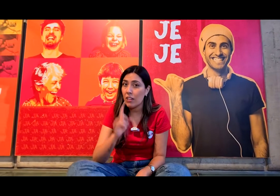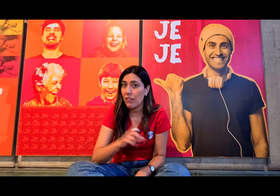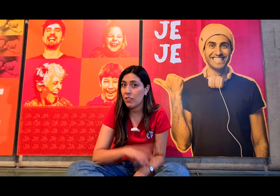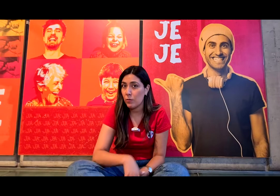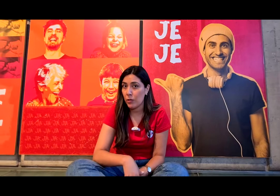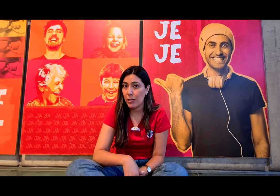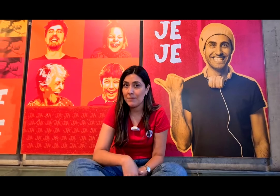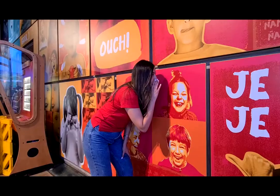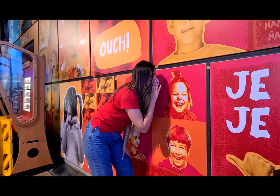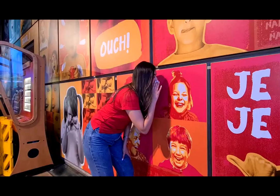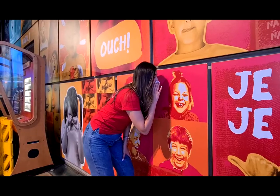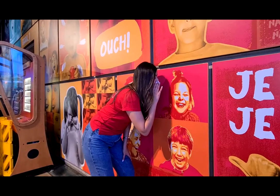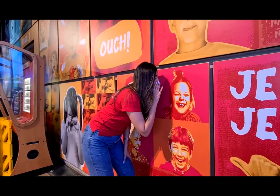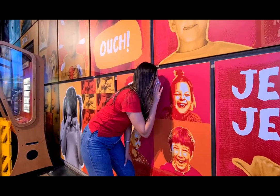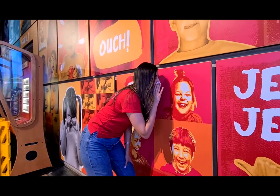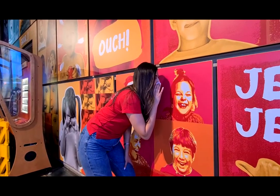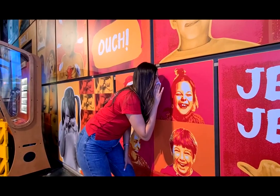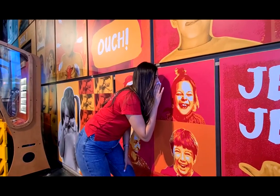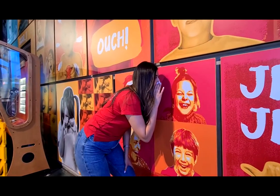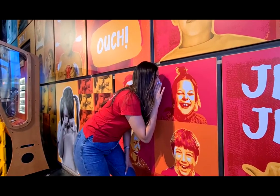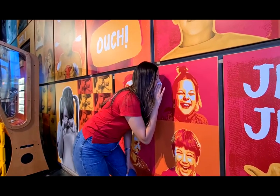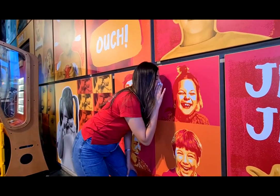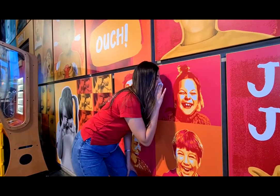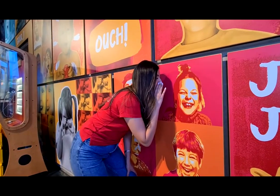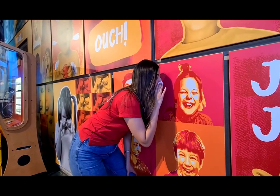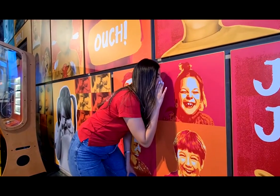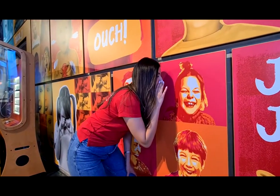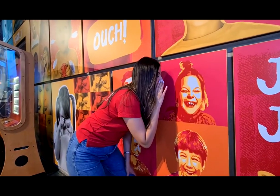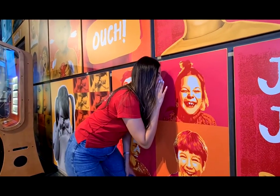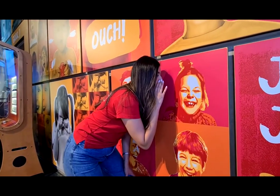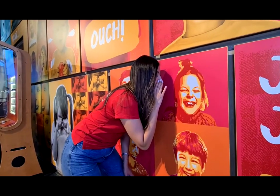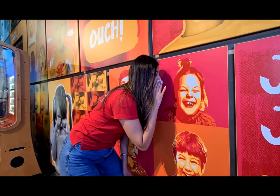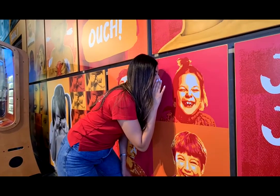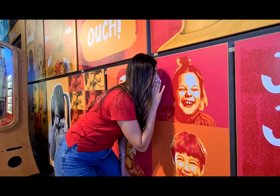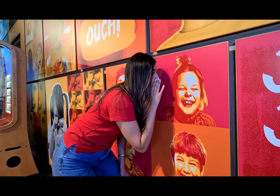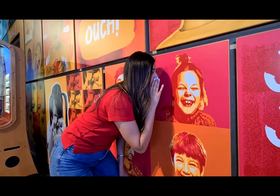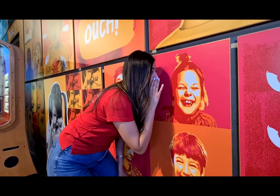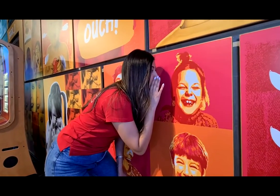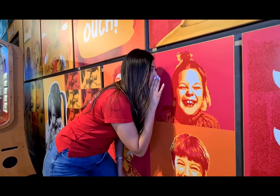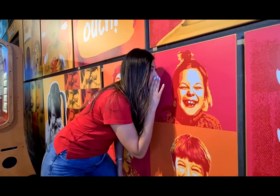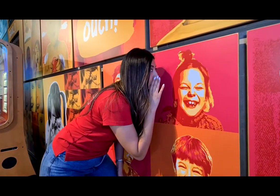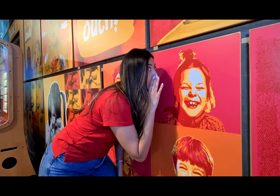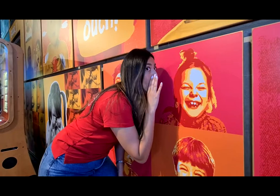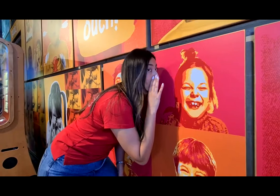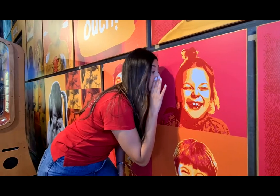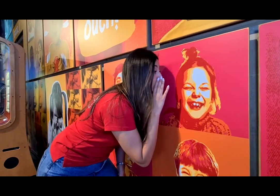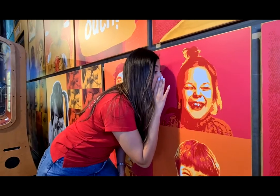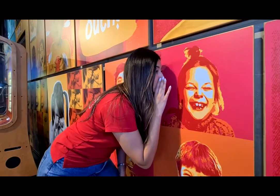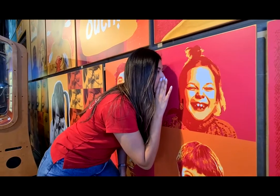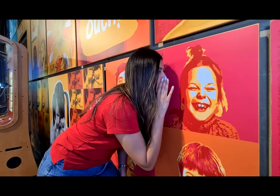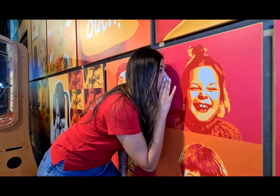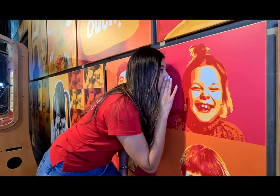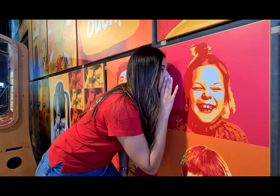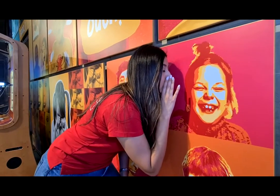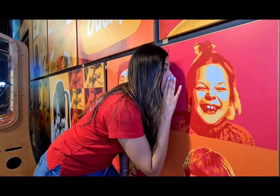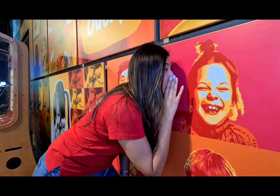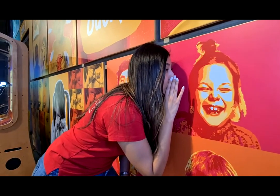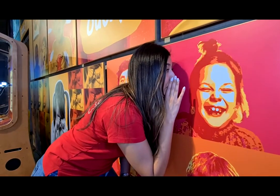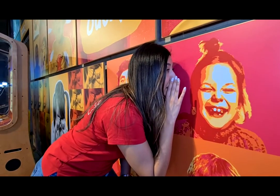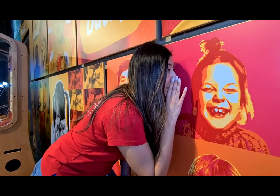alfabeto manual. Pero dicen las malas lenguas que fue inventado por el franciscano San Buenaventura para confesiones riesgosas en donde había que